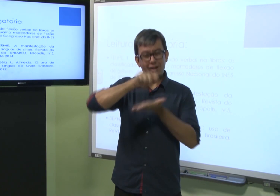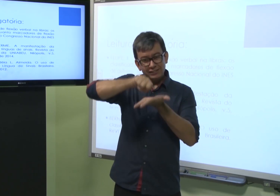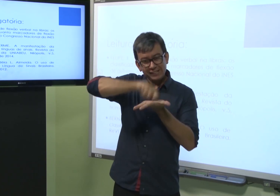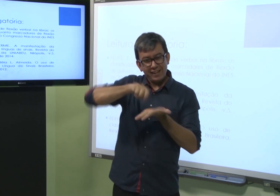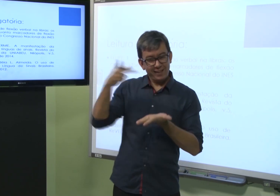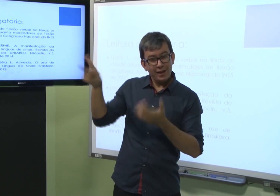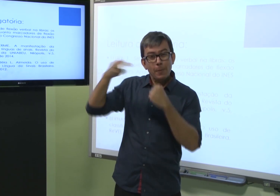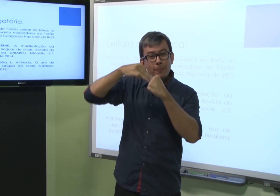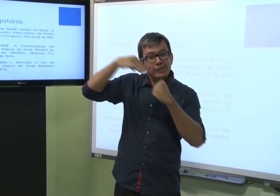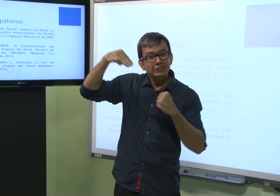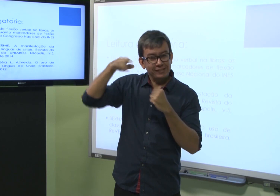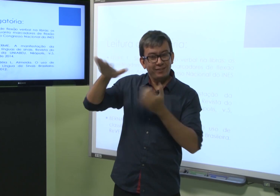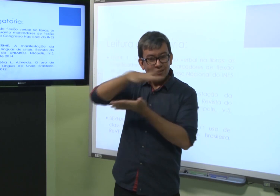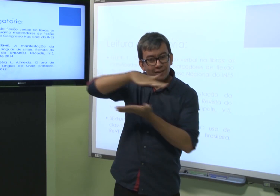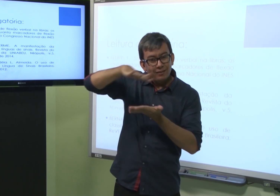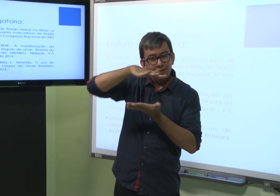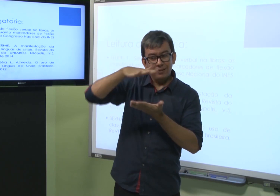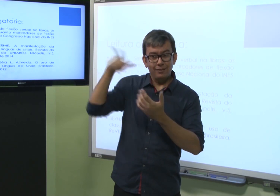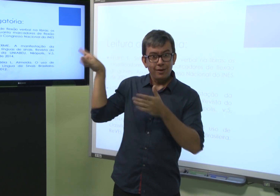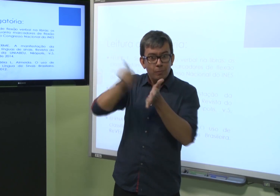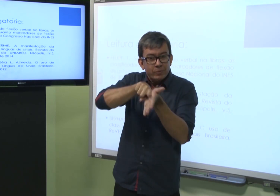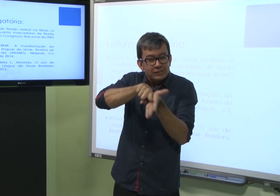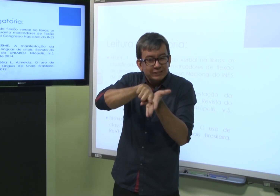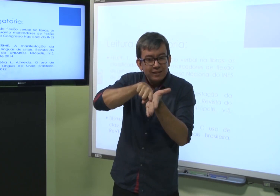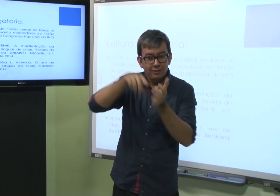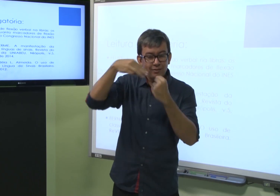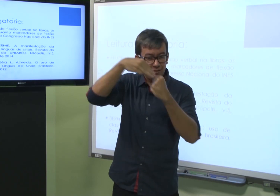Então, essa é uma pesquisa de mestrado dele.